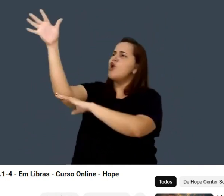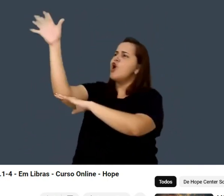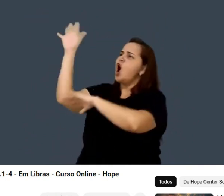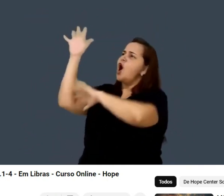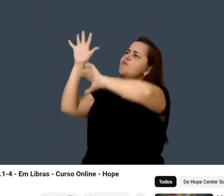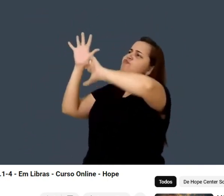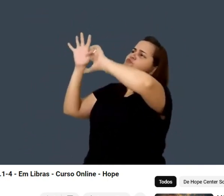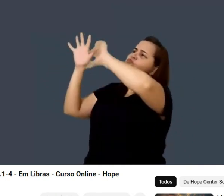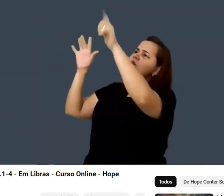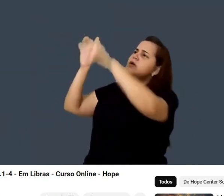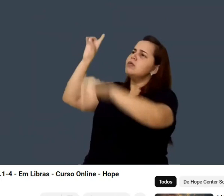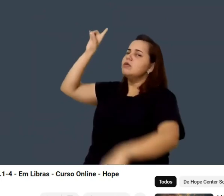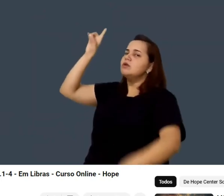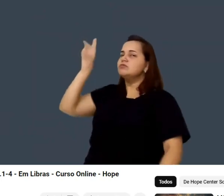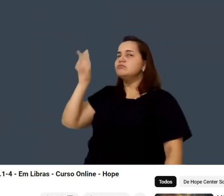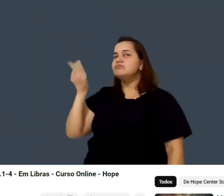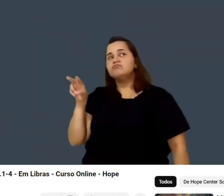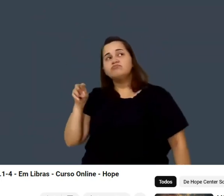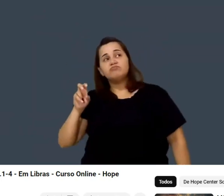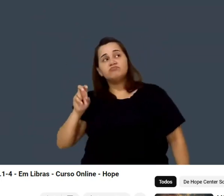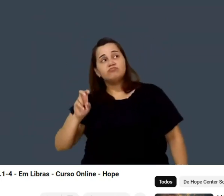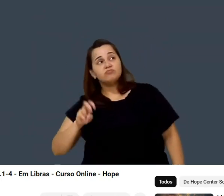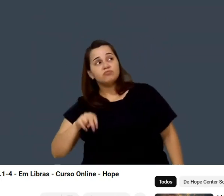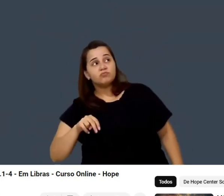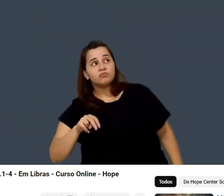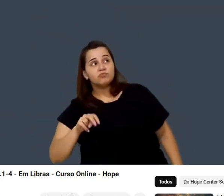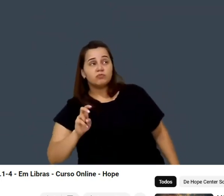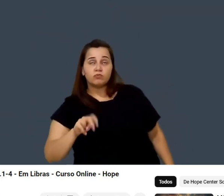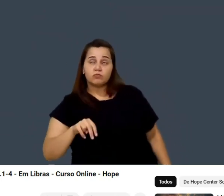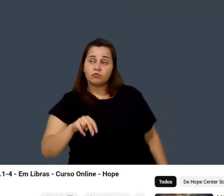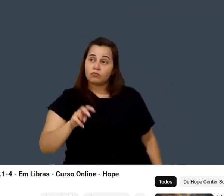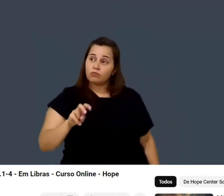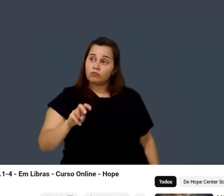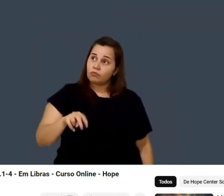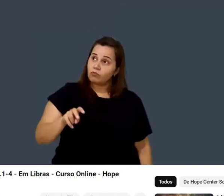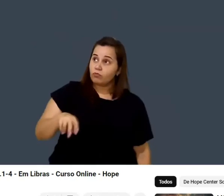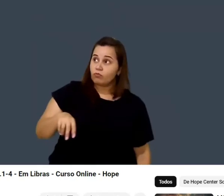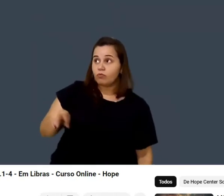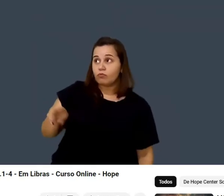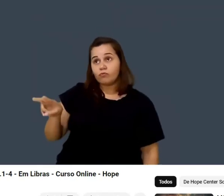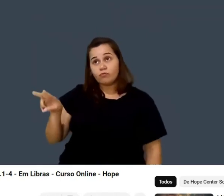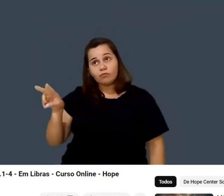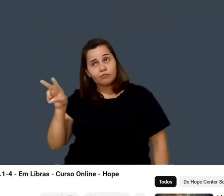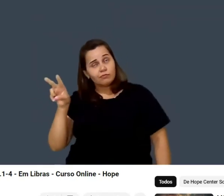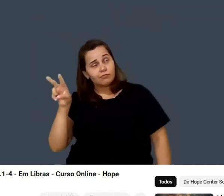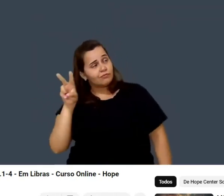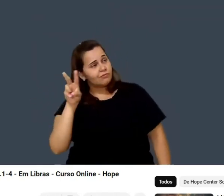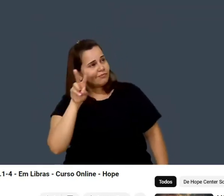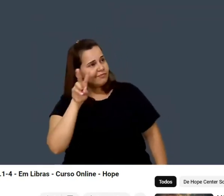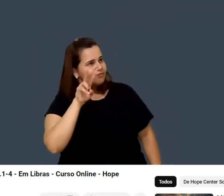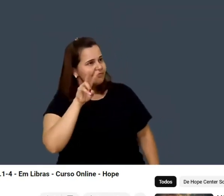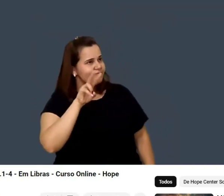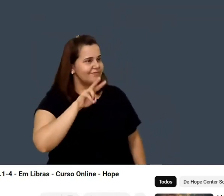as florestas deveriam produzir frutos e flores. E ele caminhou por esse